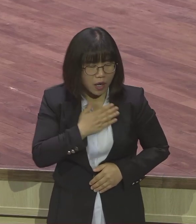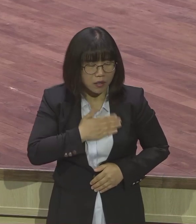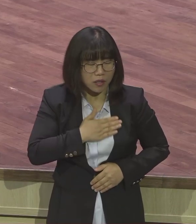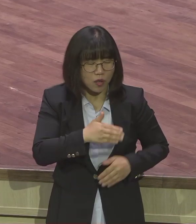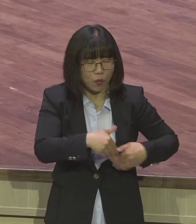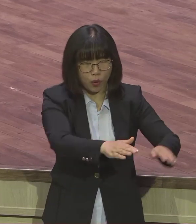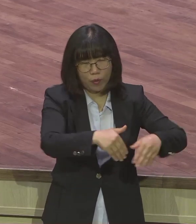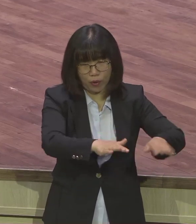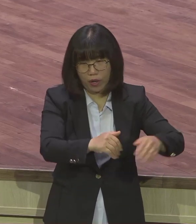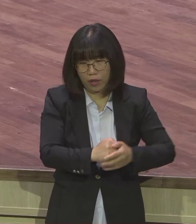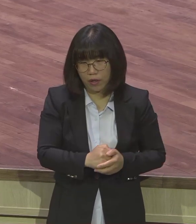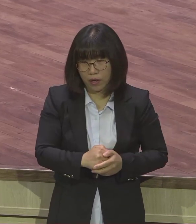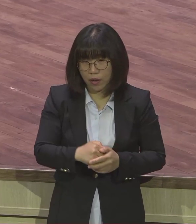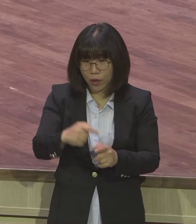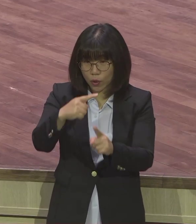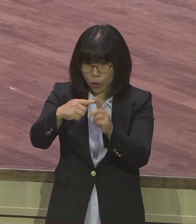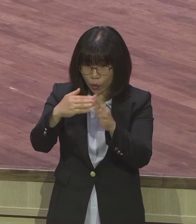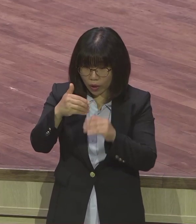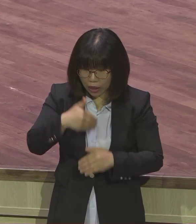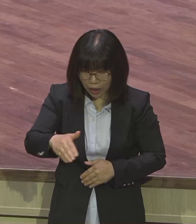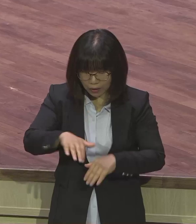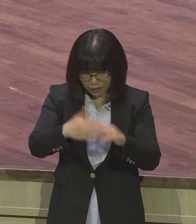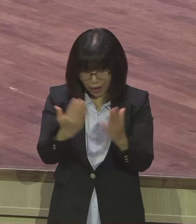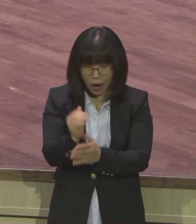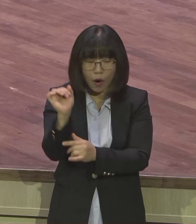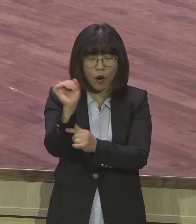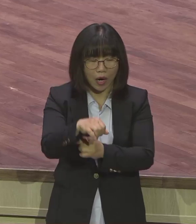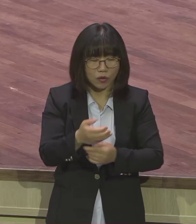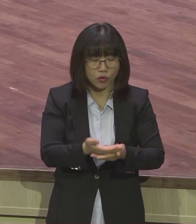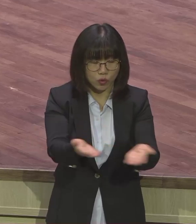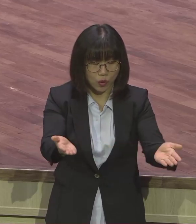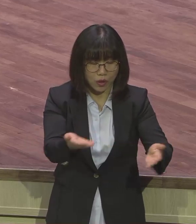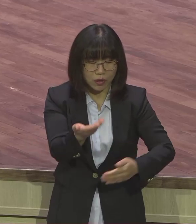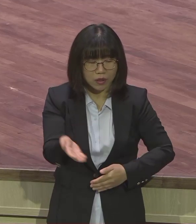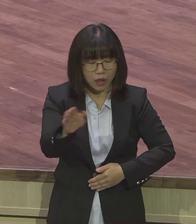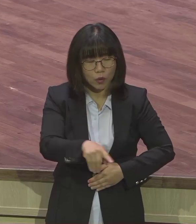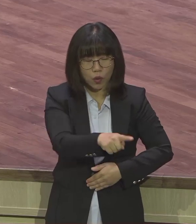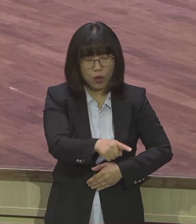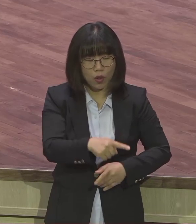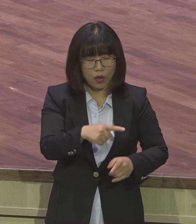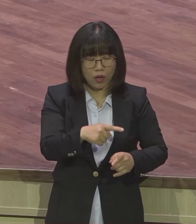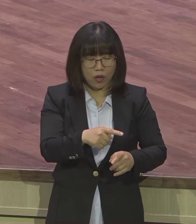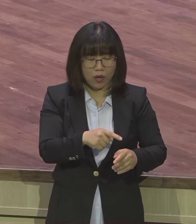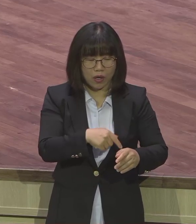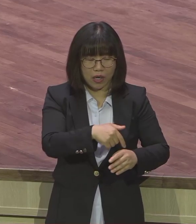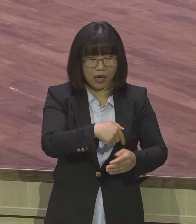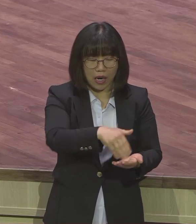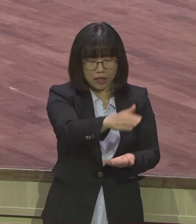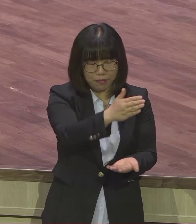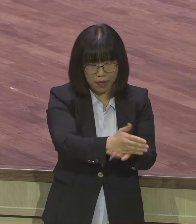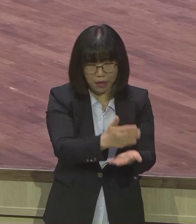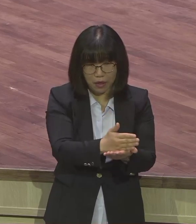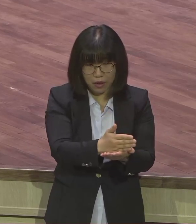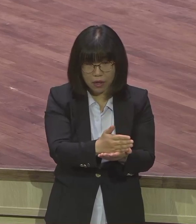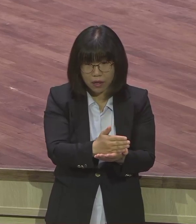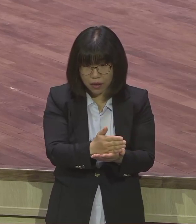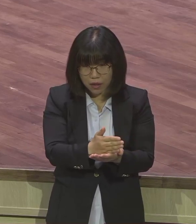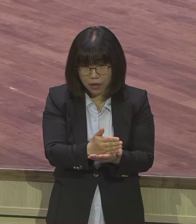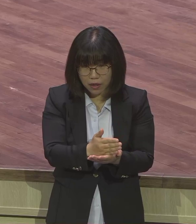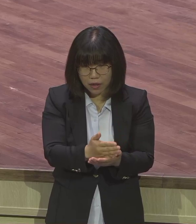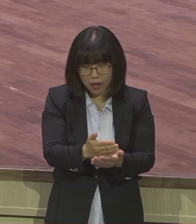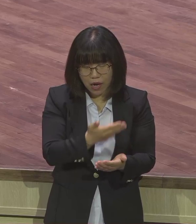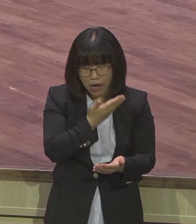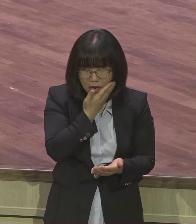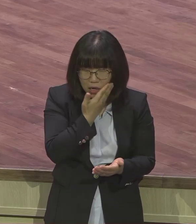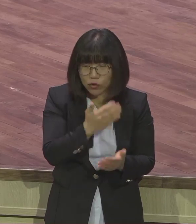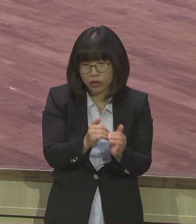정도로 교회 간 인정할 정도로 욕 안 할 정도로 평소 때 해야지. 평소 때 적당히 오름 피우다가 주일날